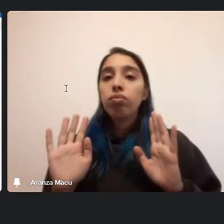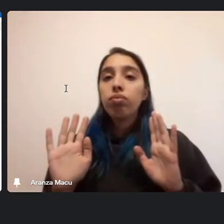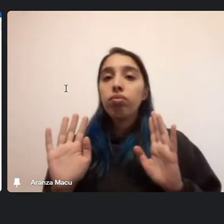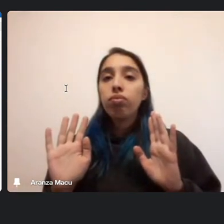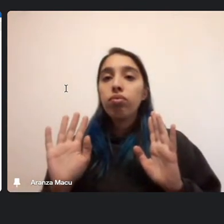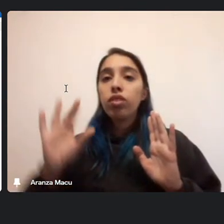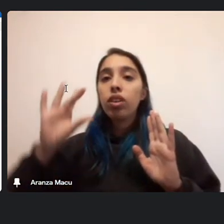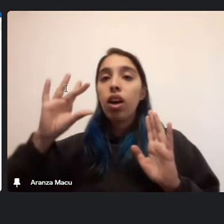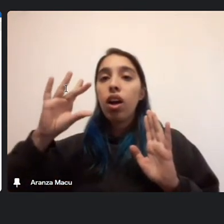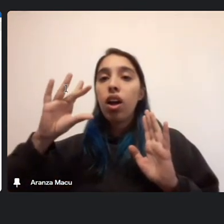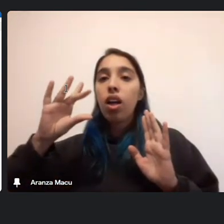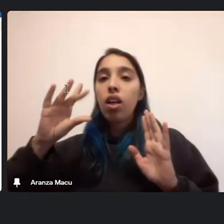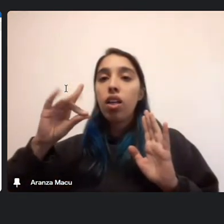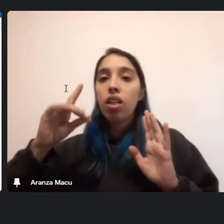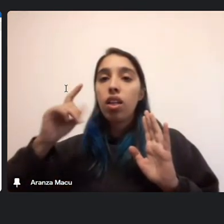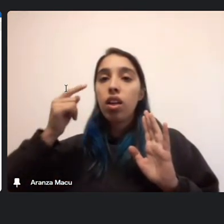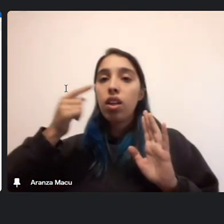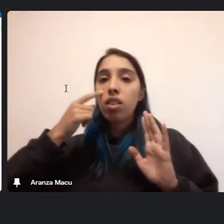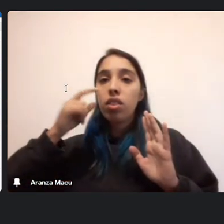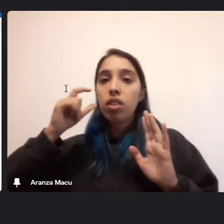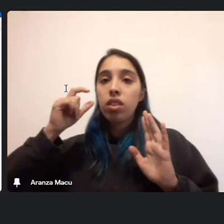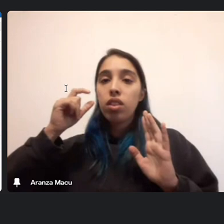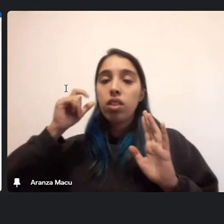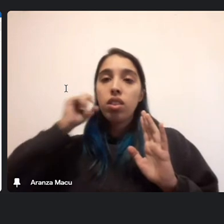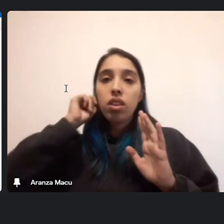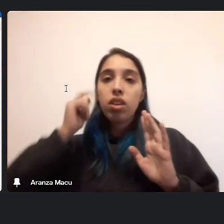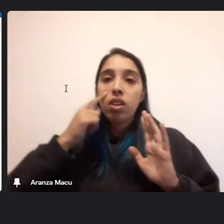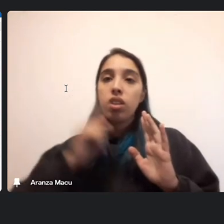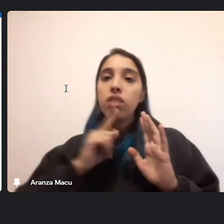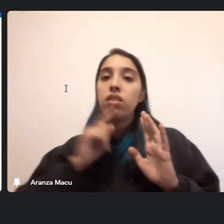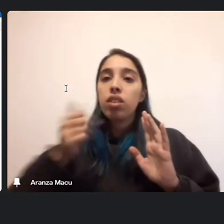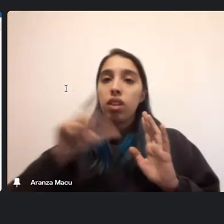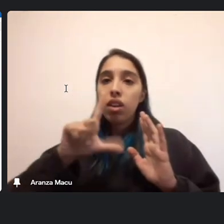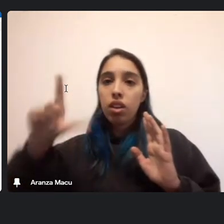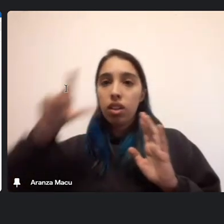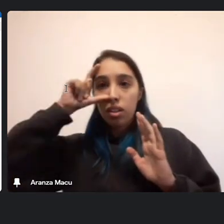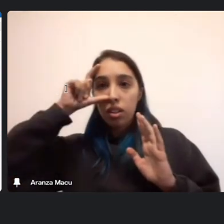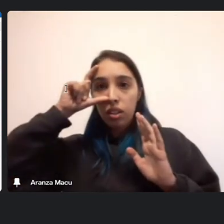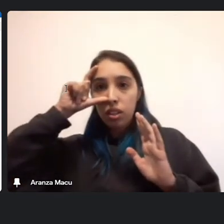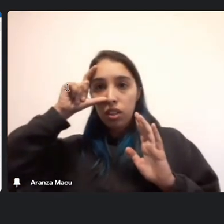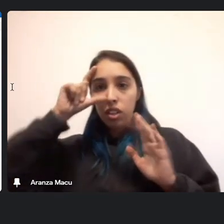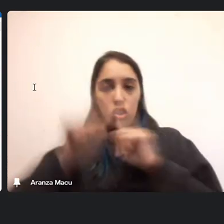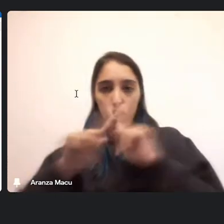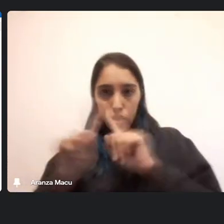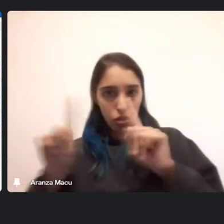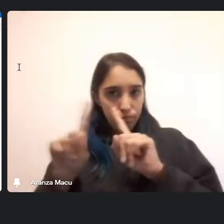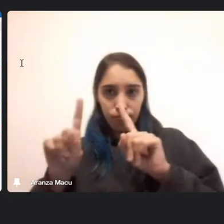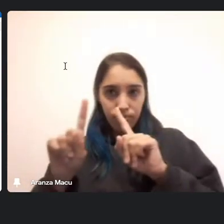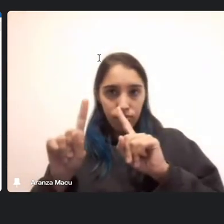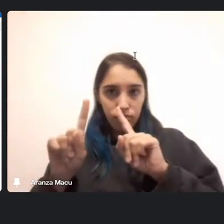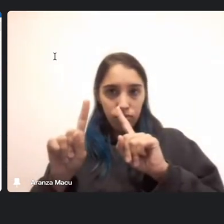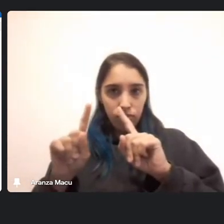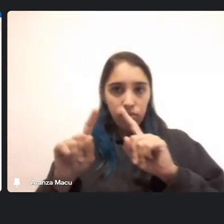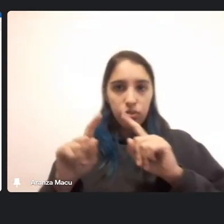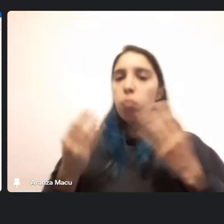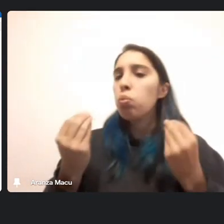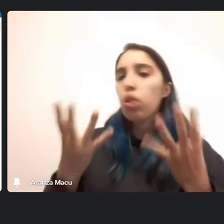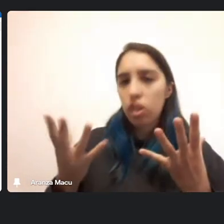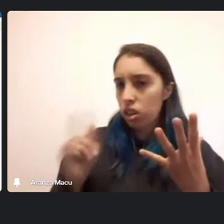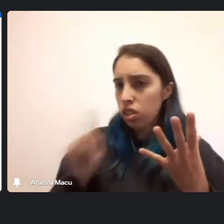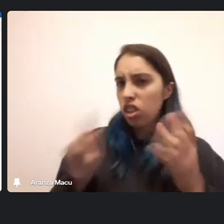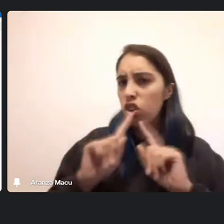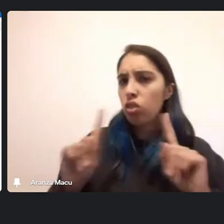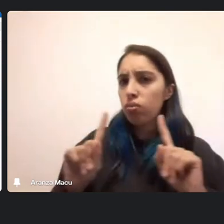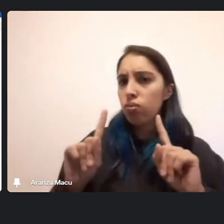Digital literati. No. ¿No? ¿Por qué no tenemos eso? Porque tenemos el verbo